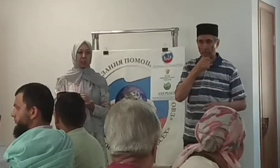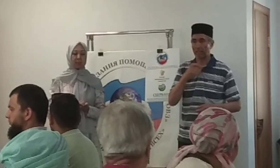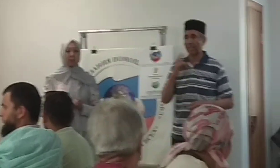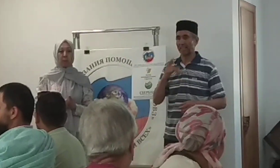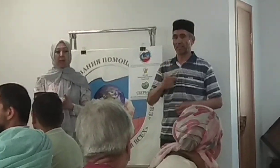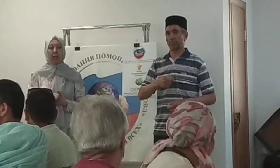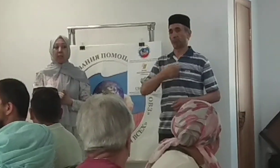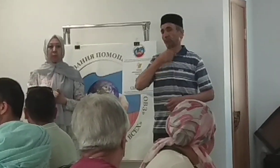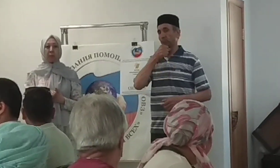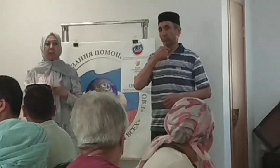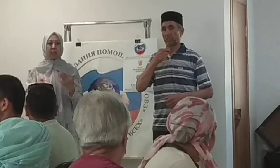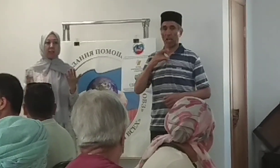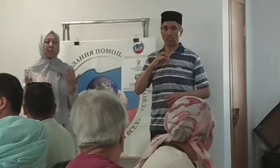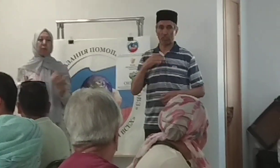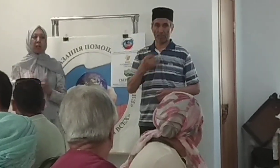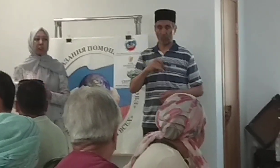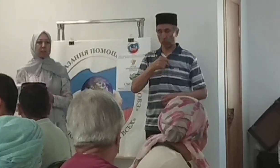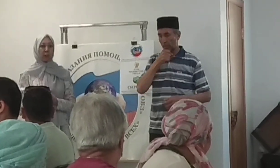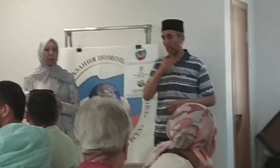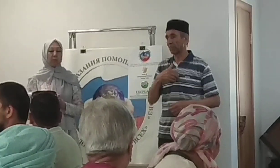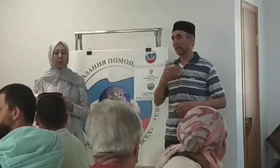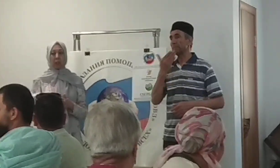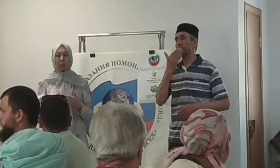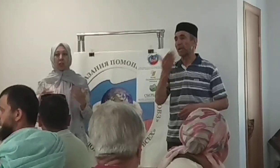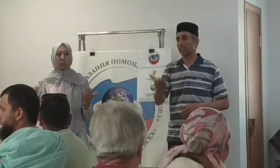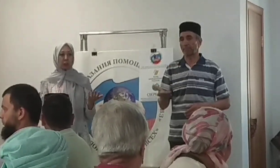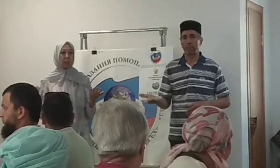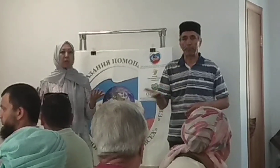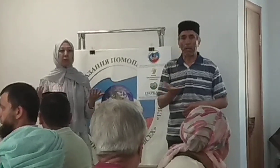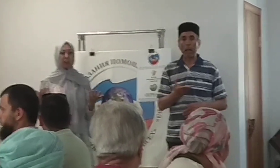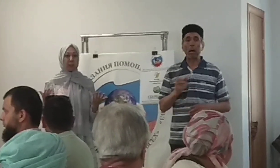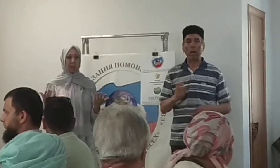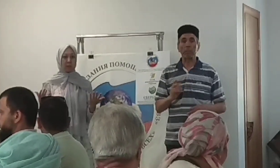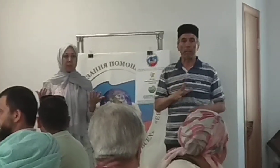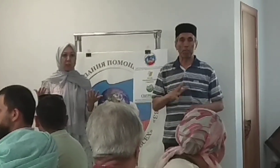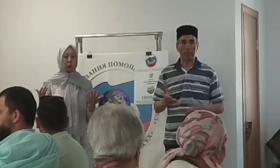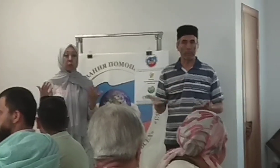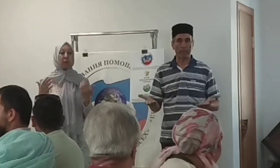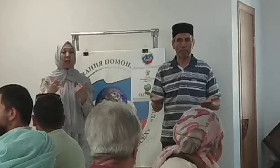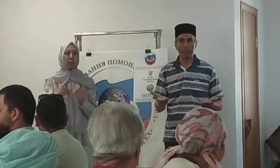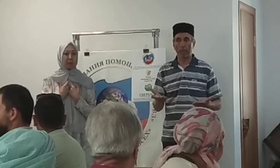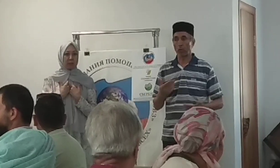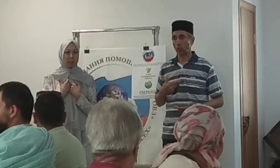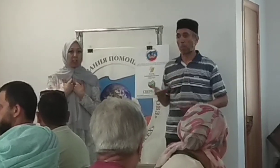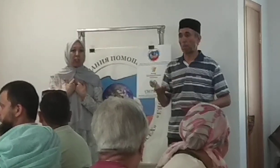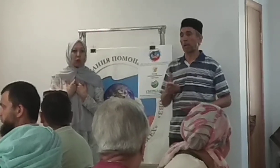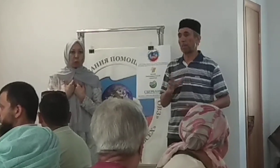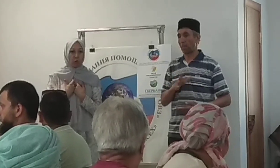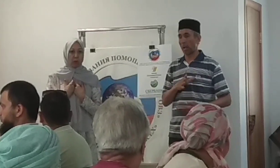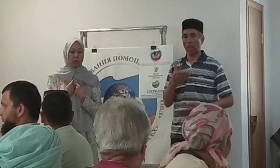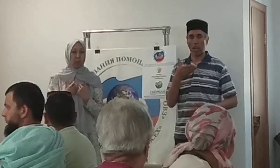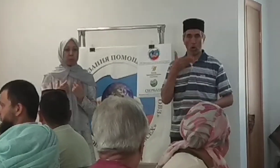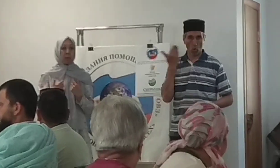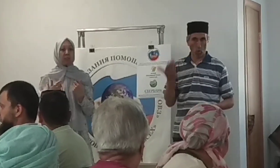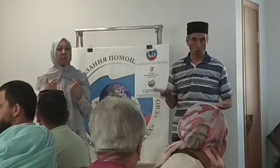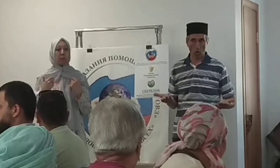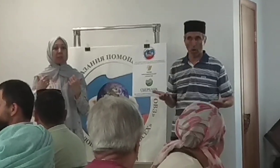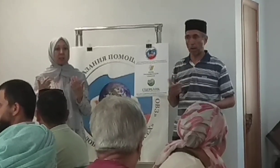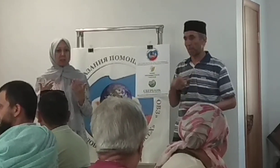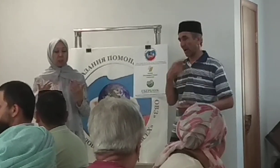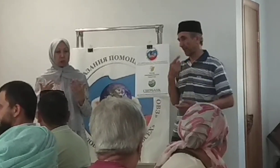зрелый возраст. Мы иногда спрашиваем, как же нам жить, чтобы нам было легко.